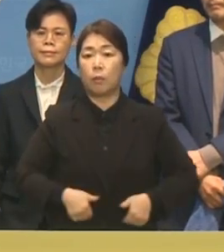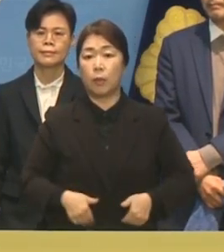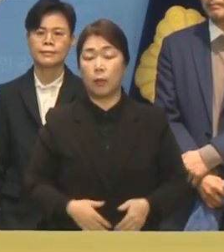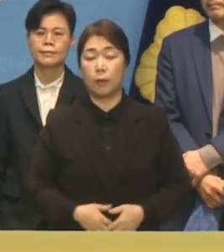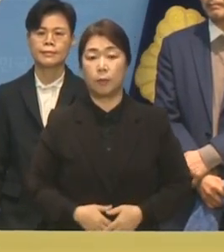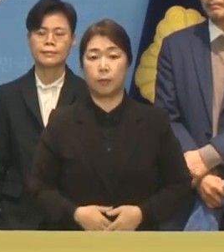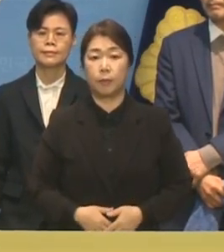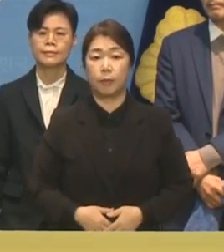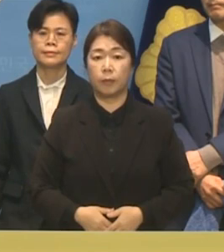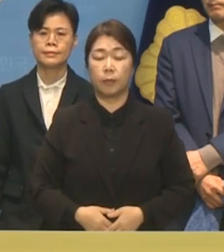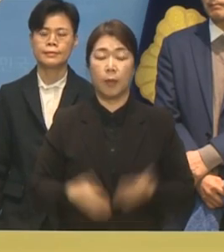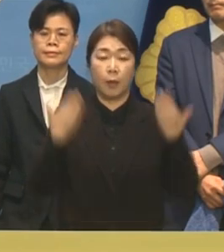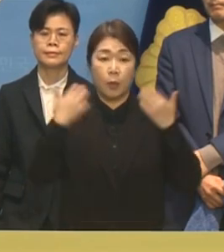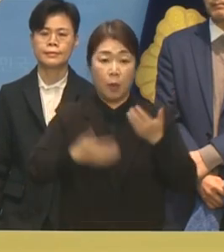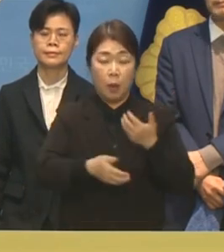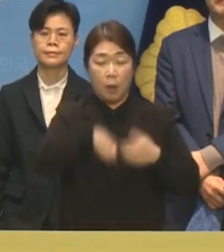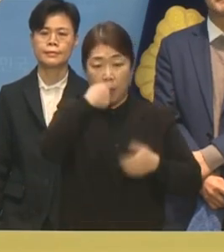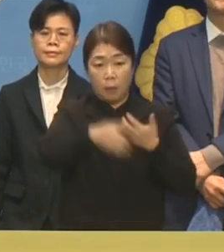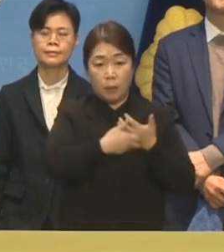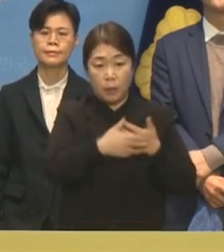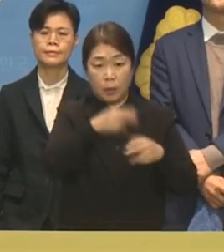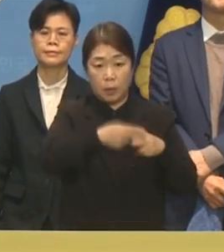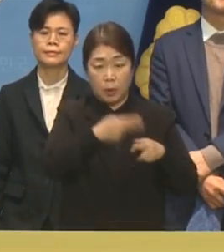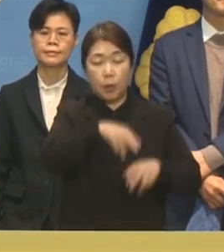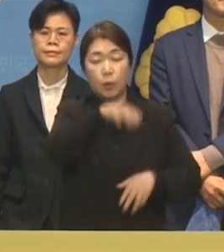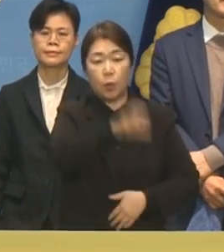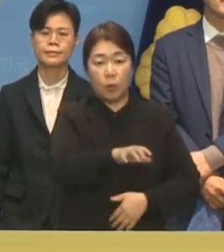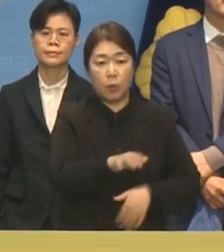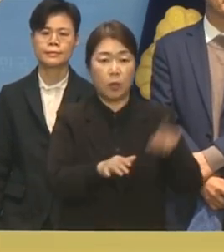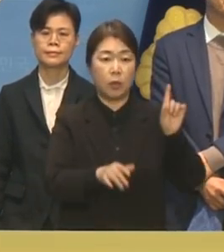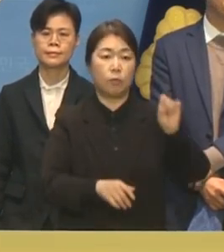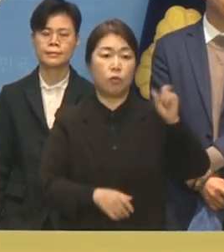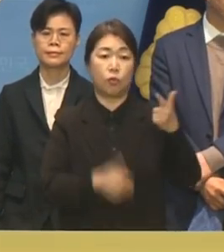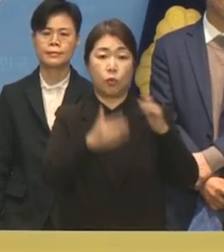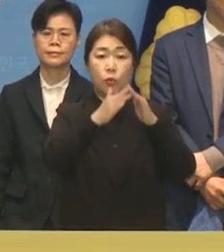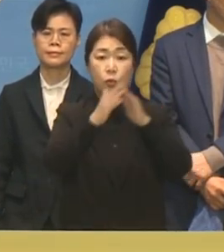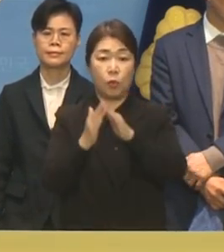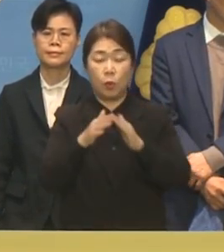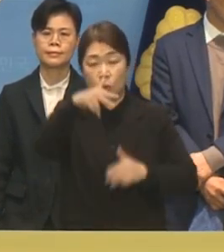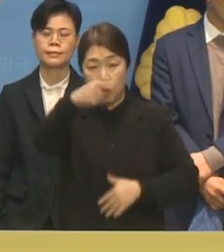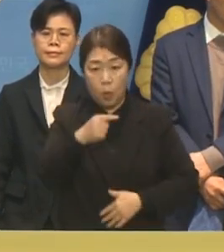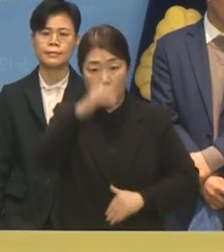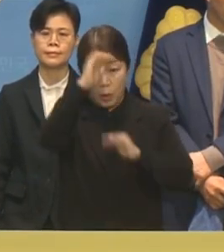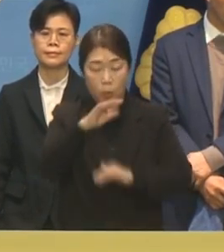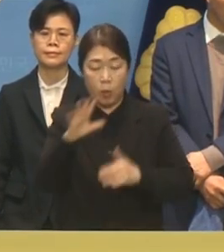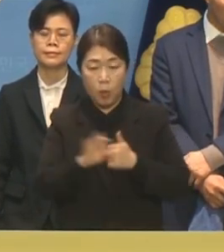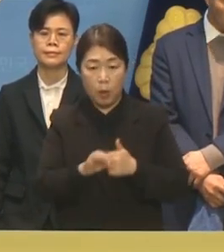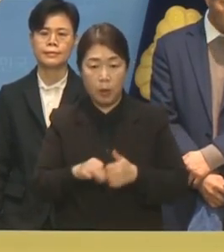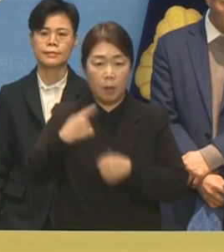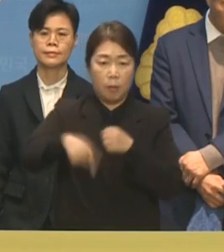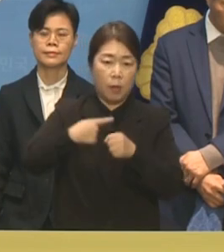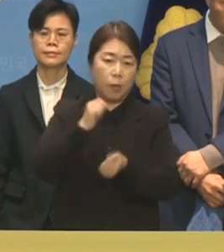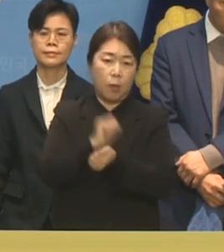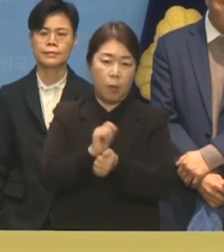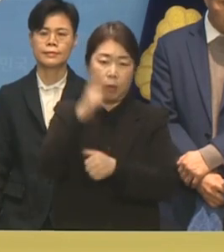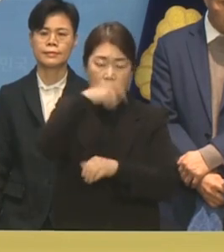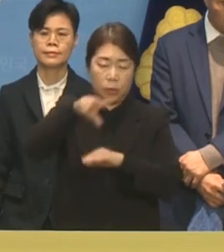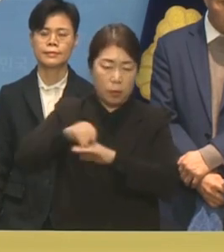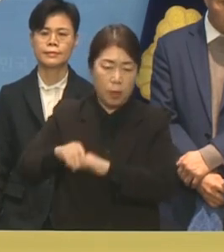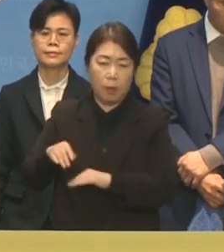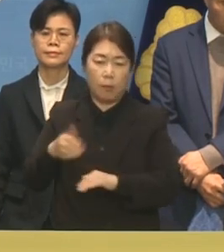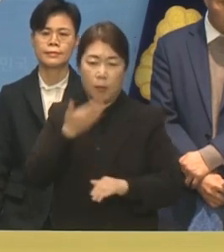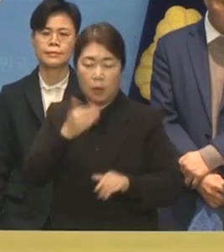학교급식법 제16조에 방사성 물질로부터 오염된 식재료 또는 방사성